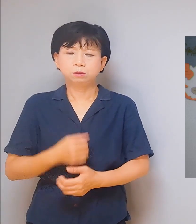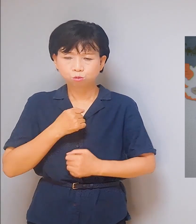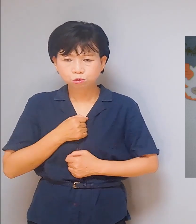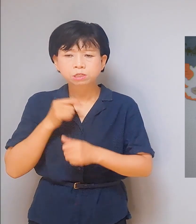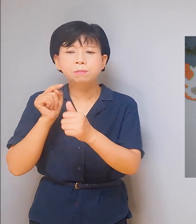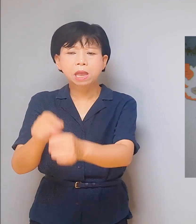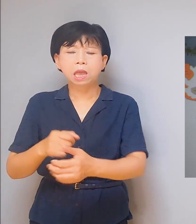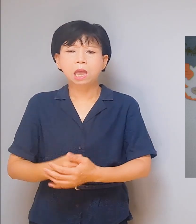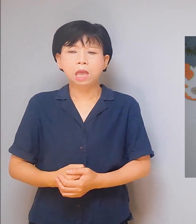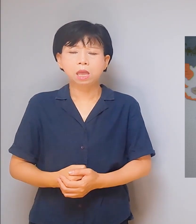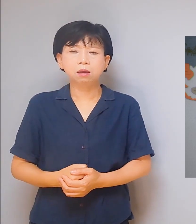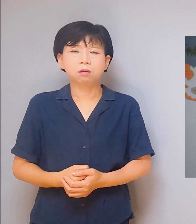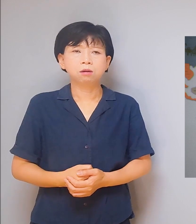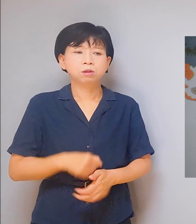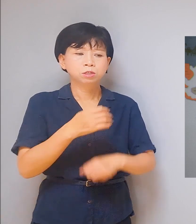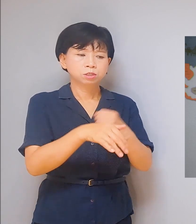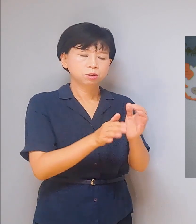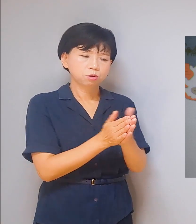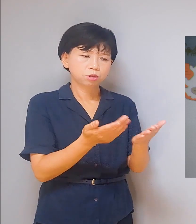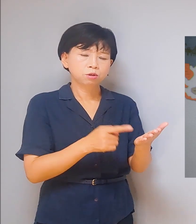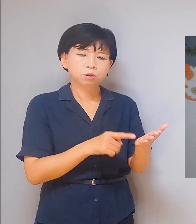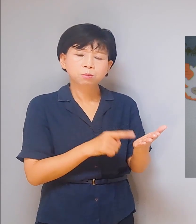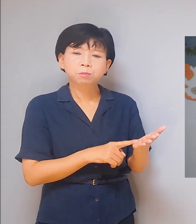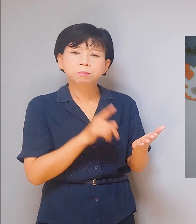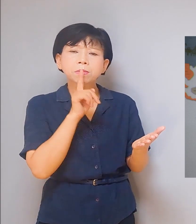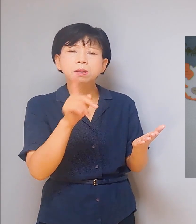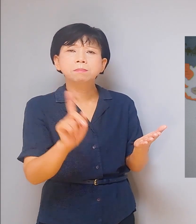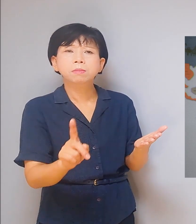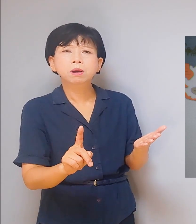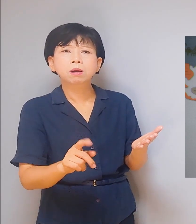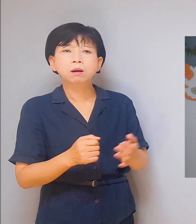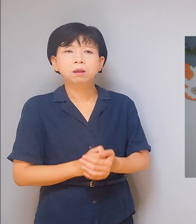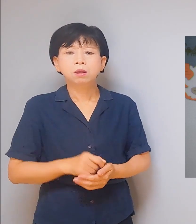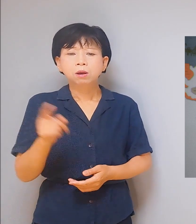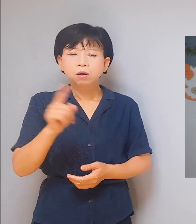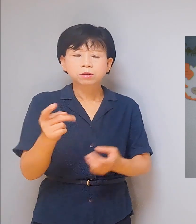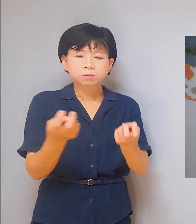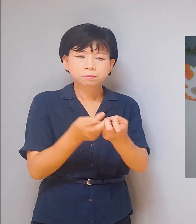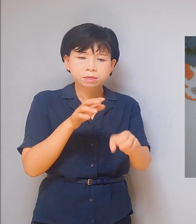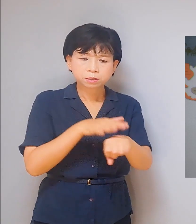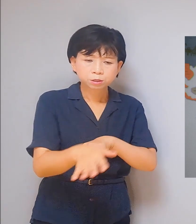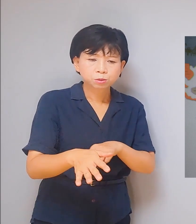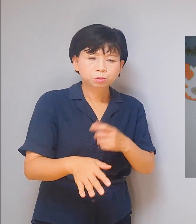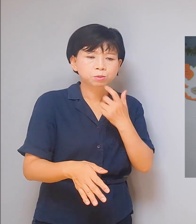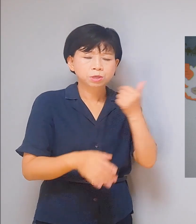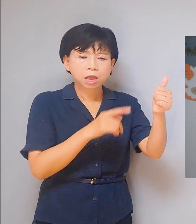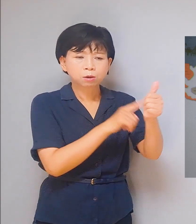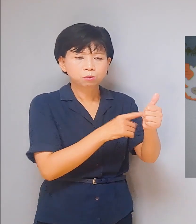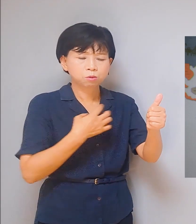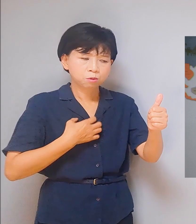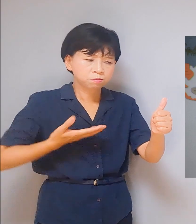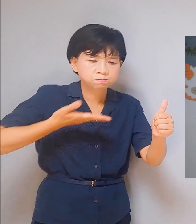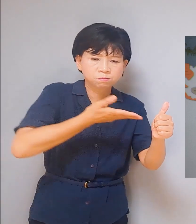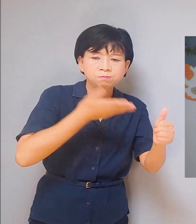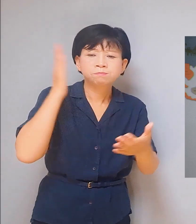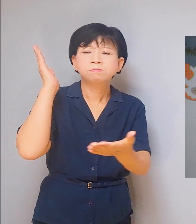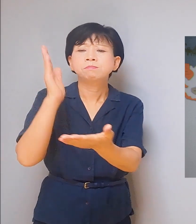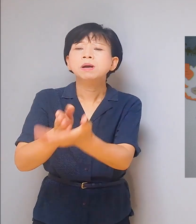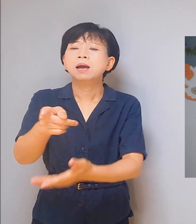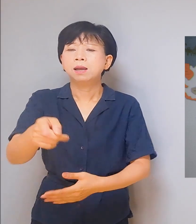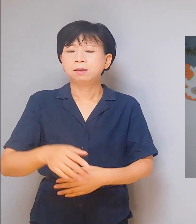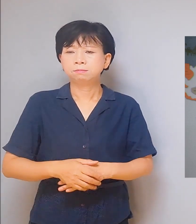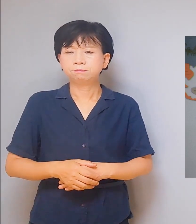조심해. 다른 성경 번역에 보니까요, 이렇게 나와 있어요. 어떤 방법으로도 야곱을 위협하지 말아라.